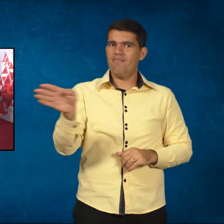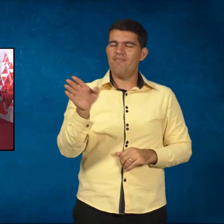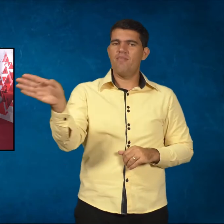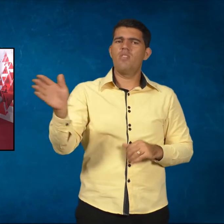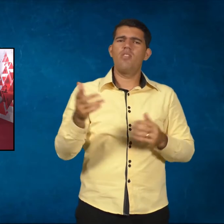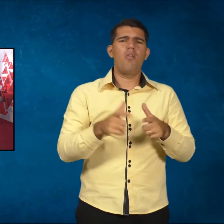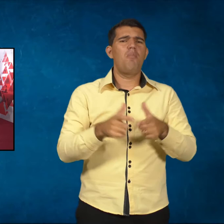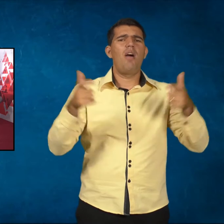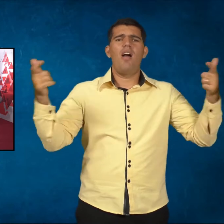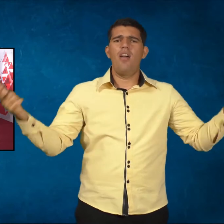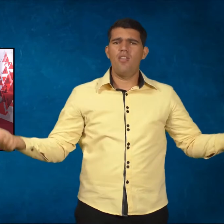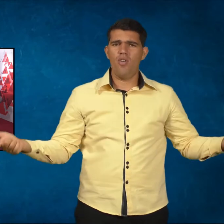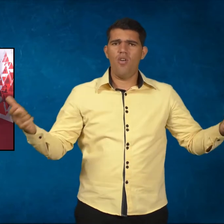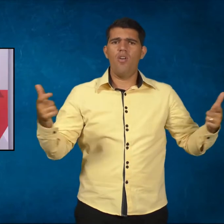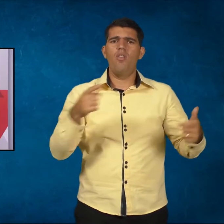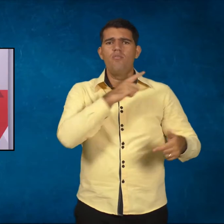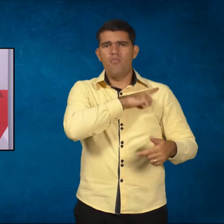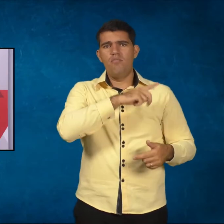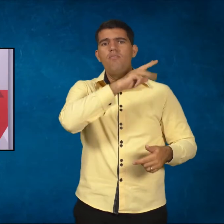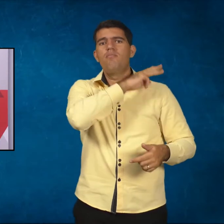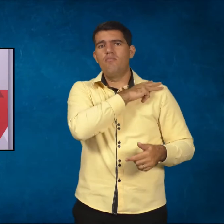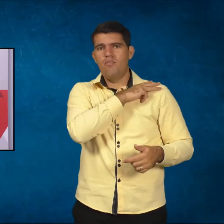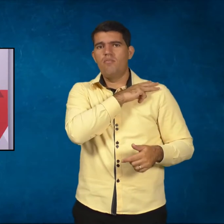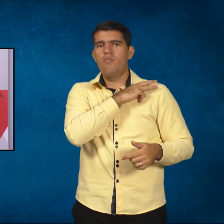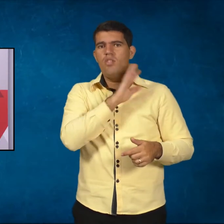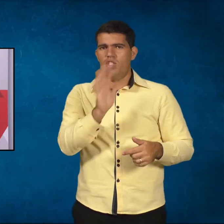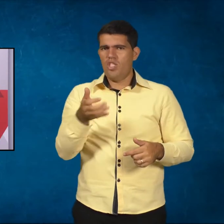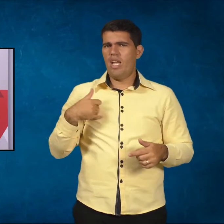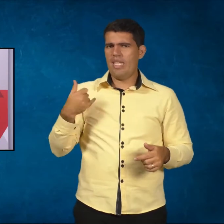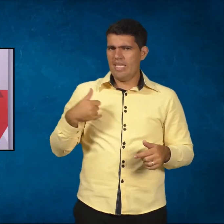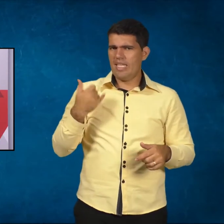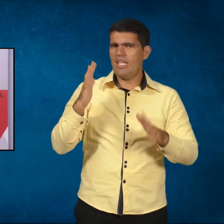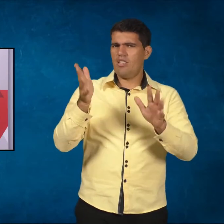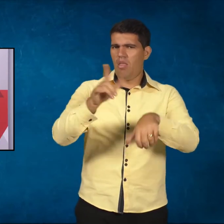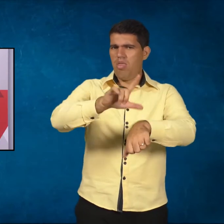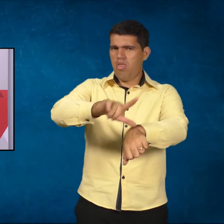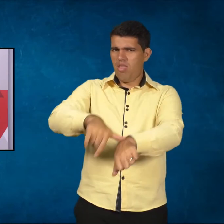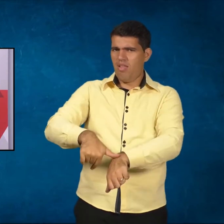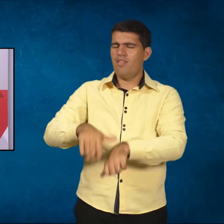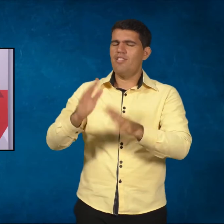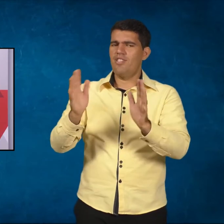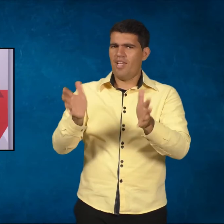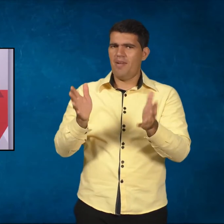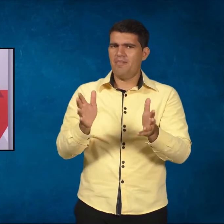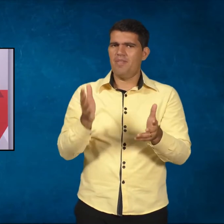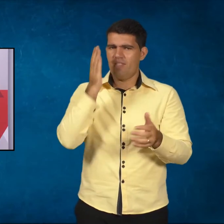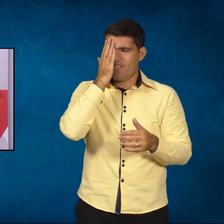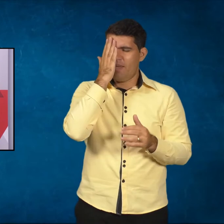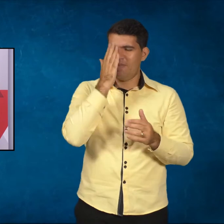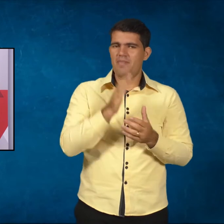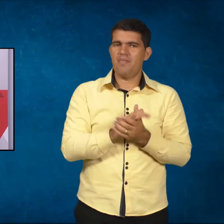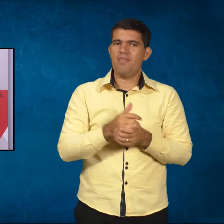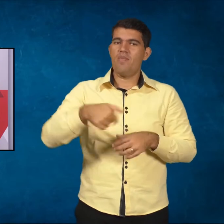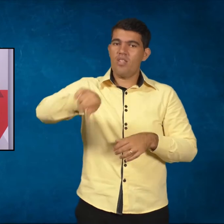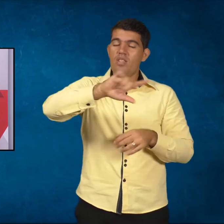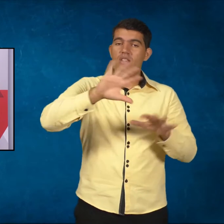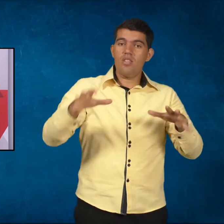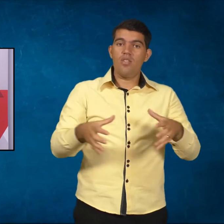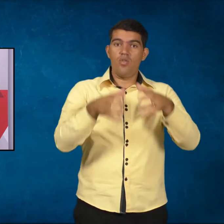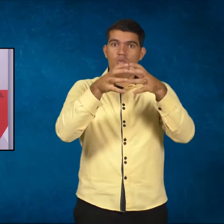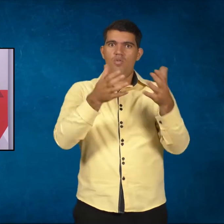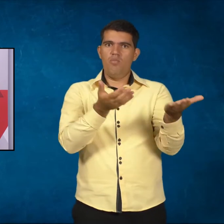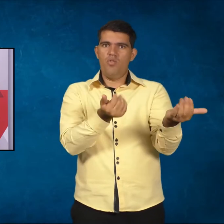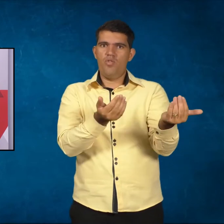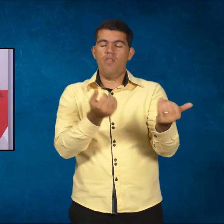brasileiros frequentam ensino médio já com uma defasagem ser idade bastante substantiva então nós temos um